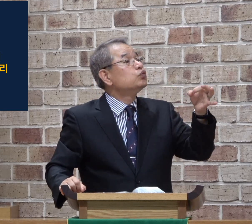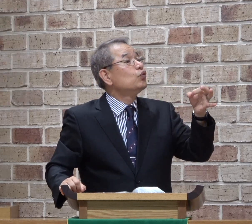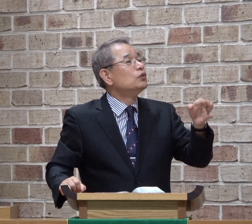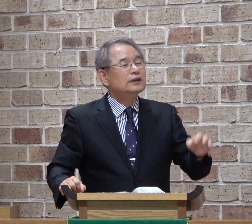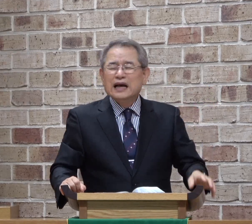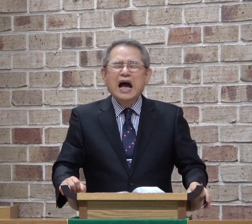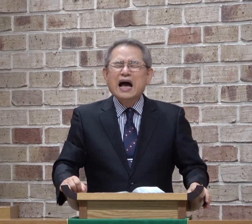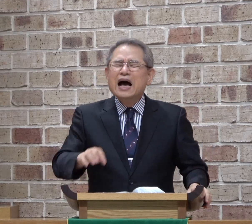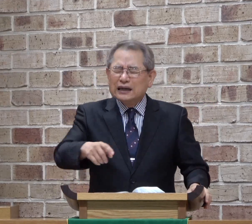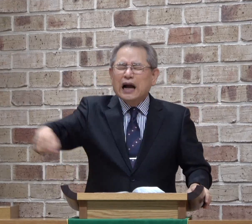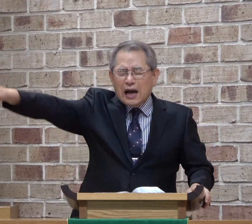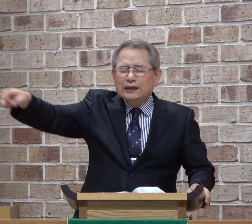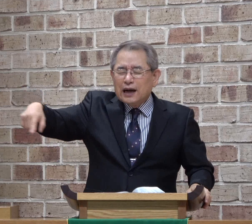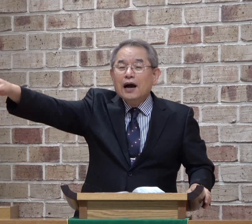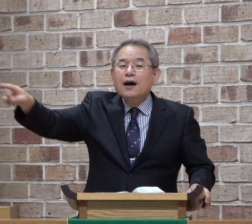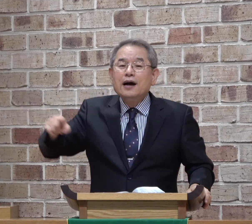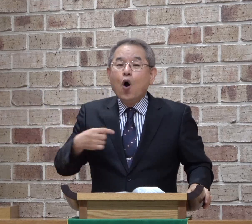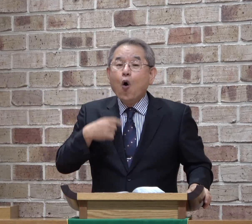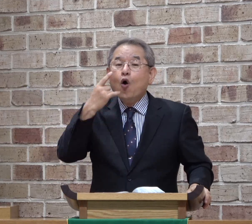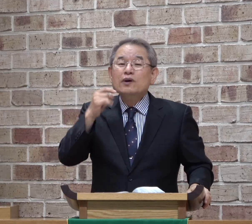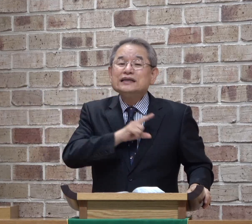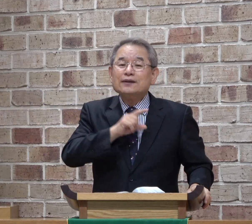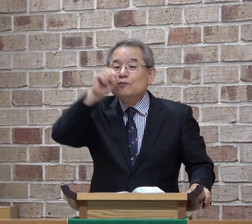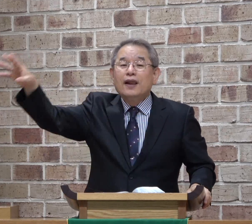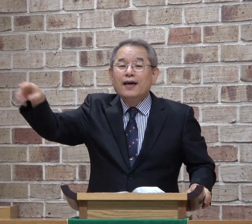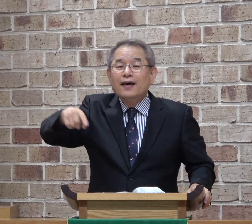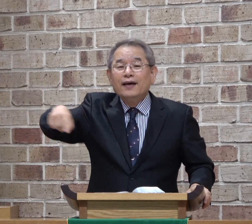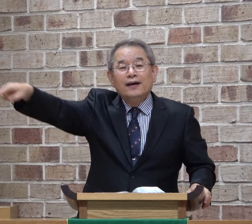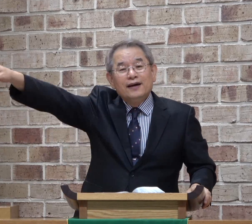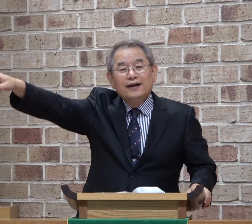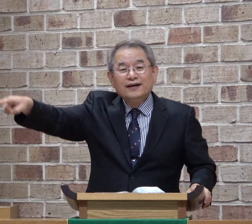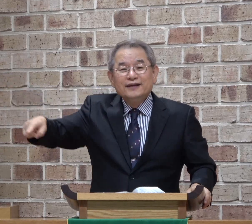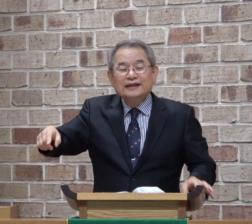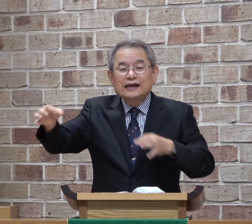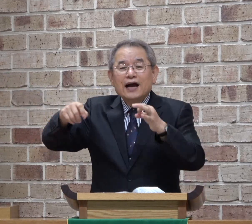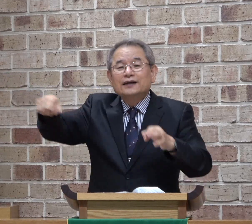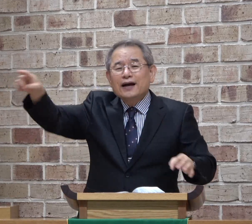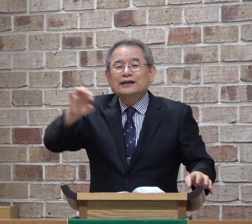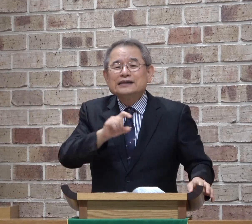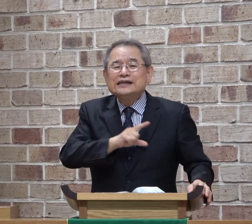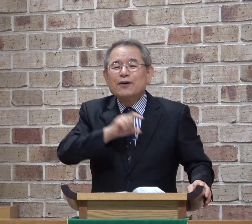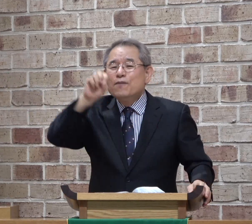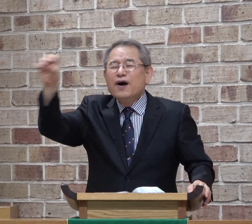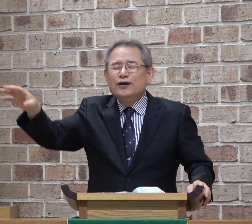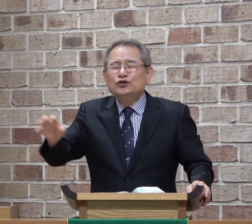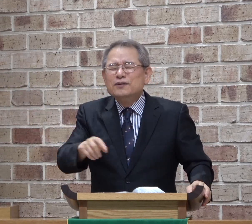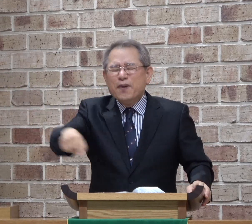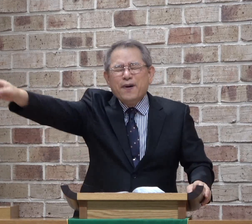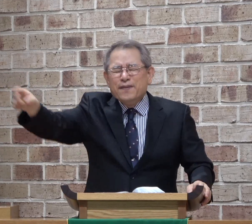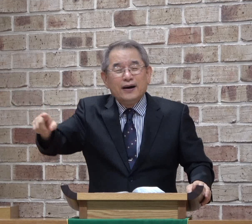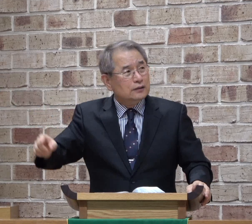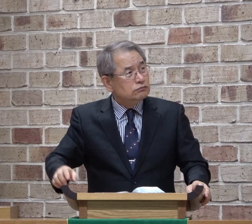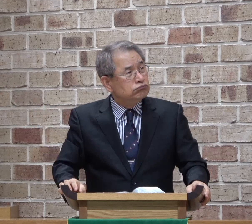엄마 돈 주세요. 그냥 가봐라. 엄마 이름을 대면 된다. 근데 엄마 이름 대면